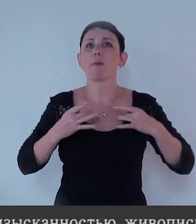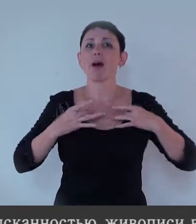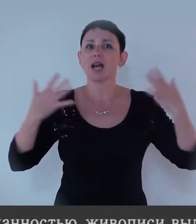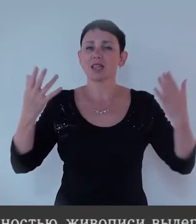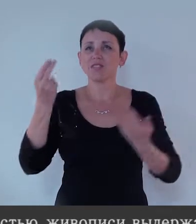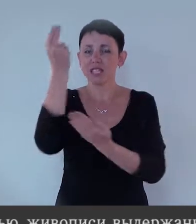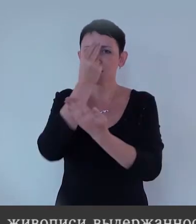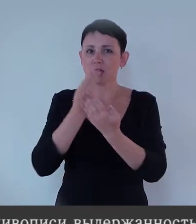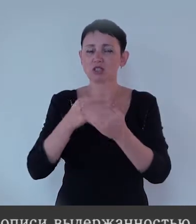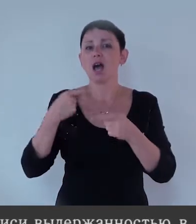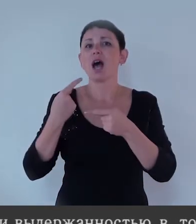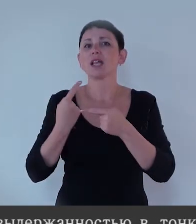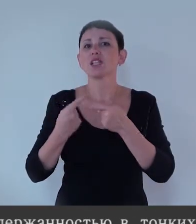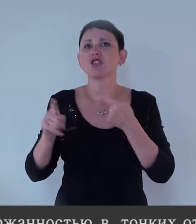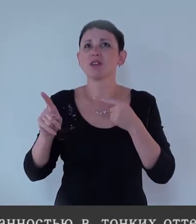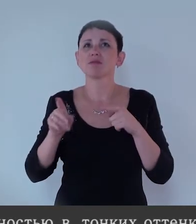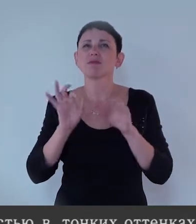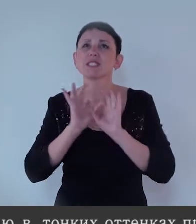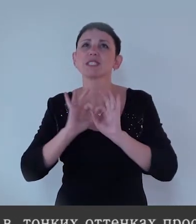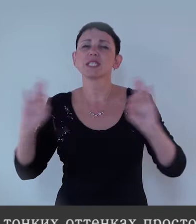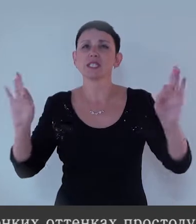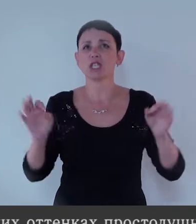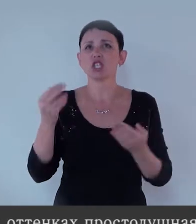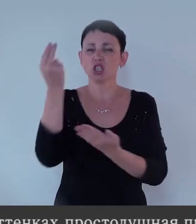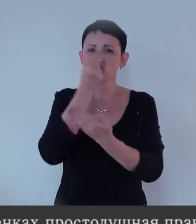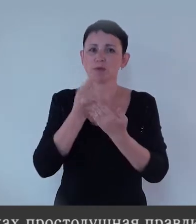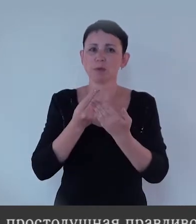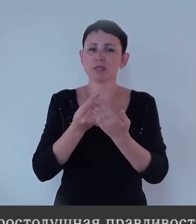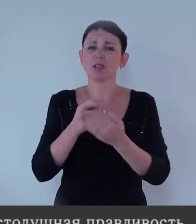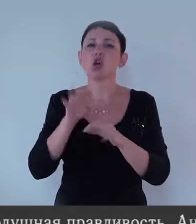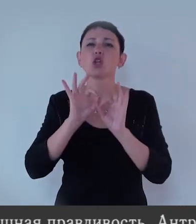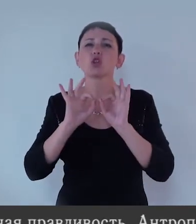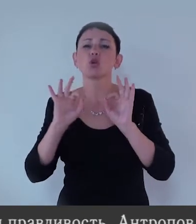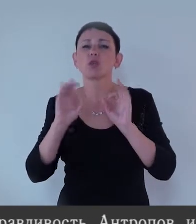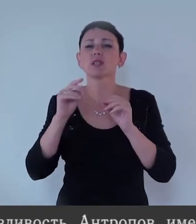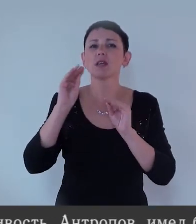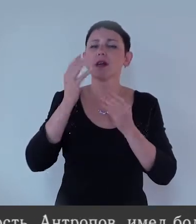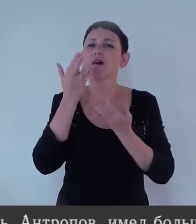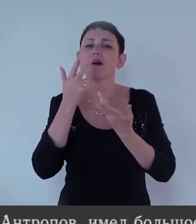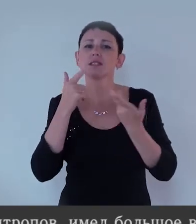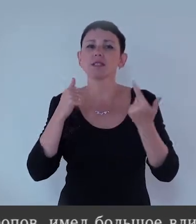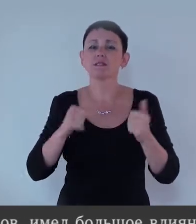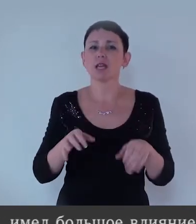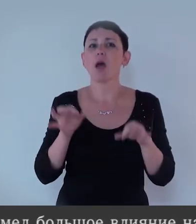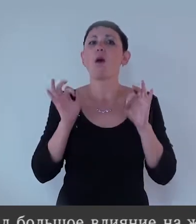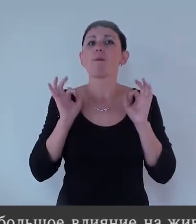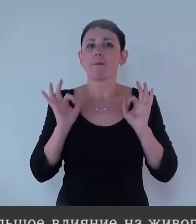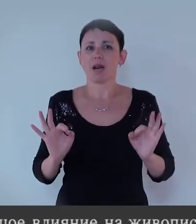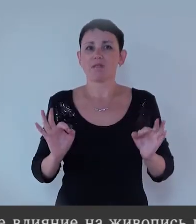отличающего изысканность живописи выдержанность в тонких оттенках простодушная правдивость антропов имел большое влияние на